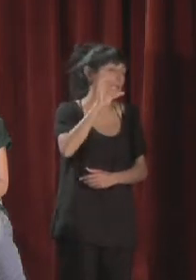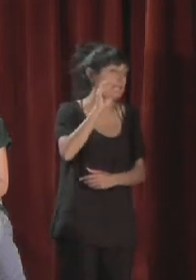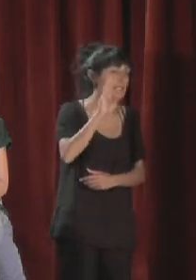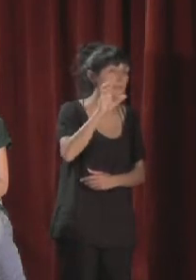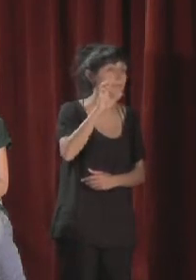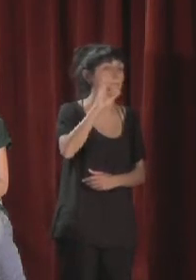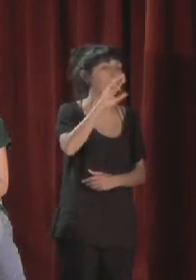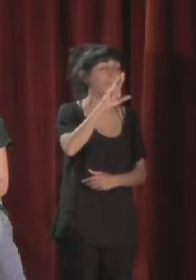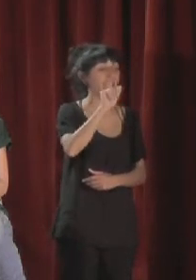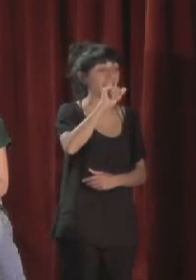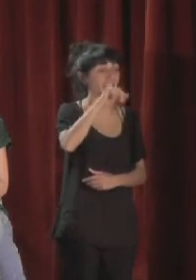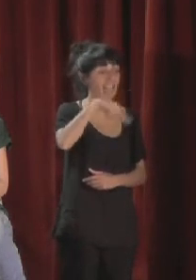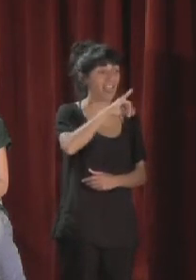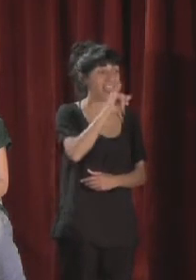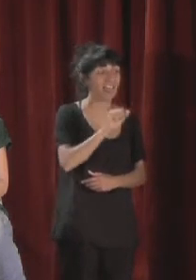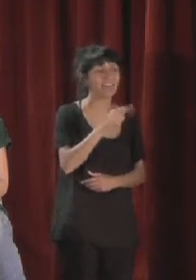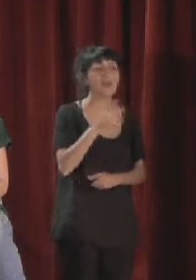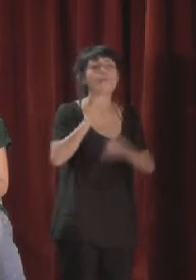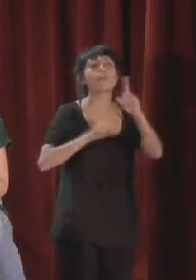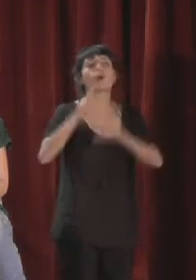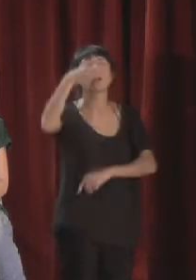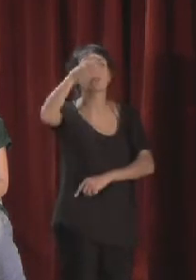dunha soa persoa.